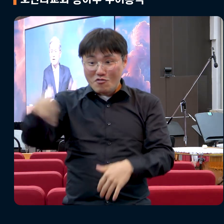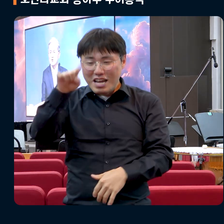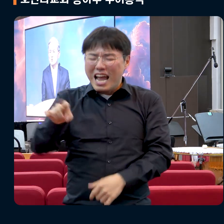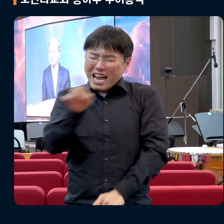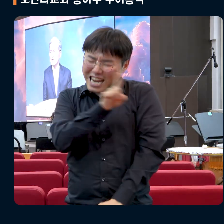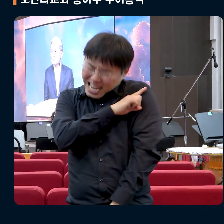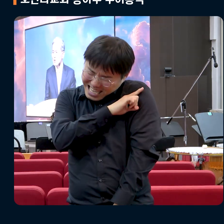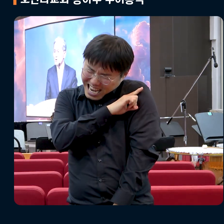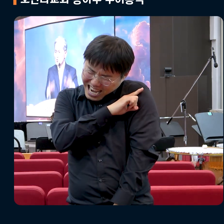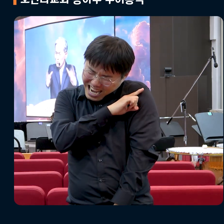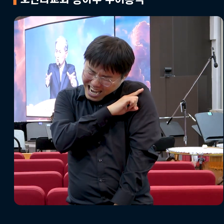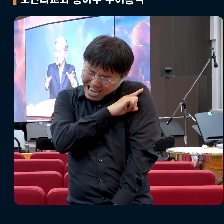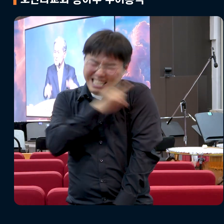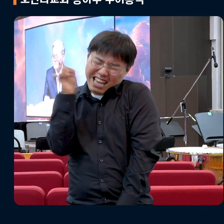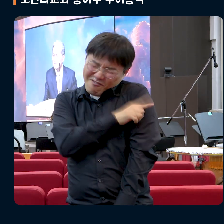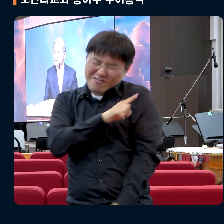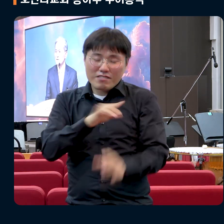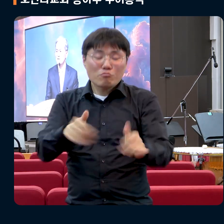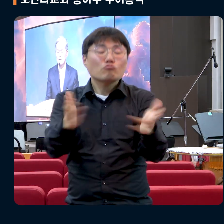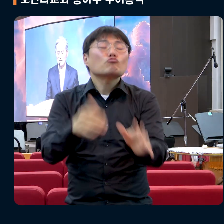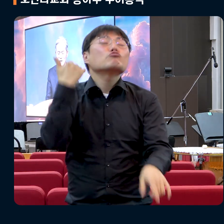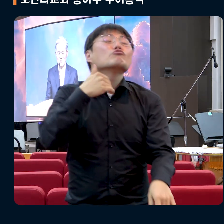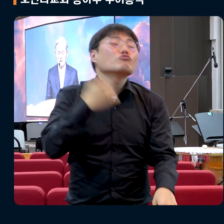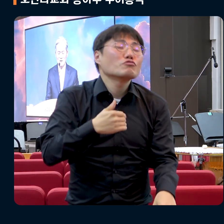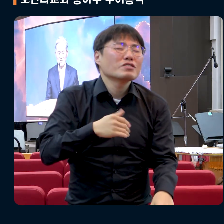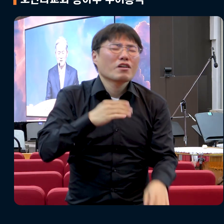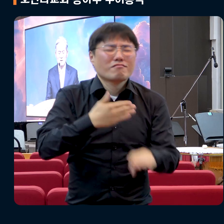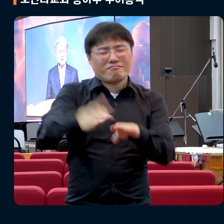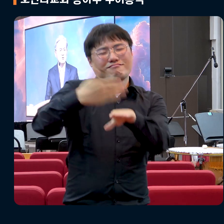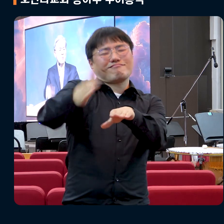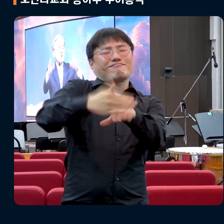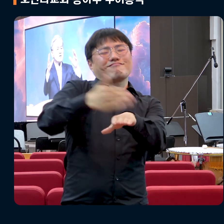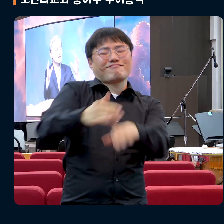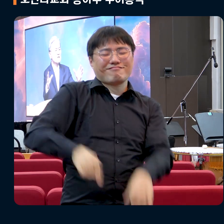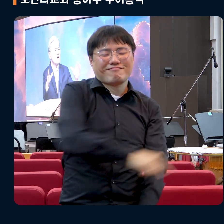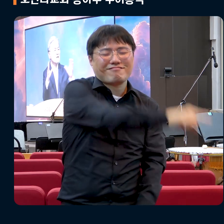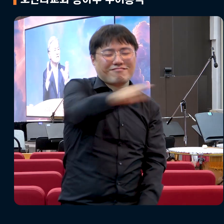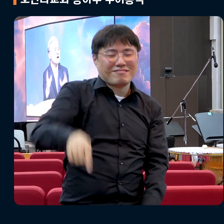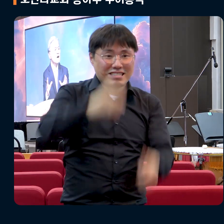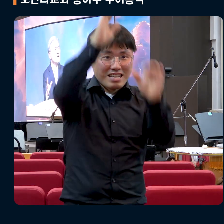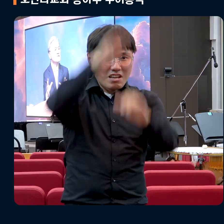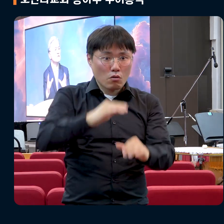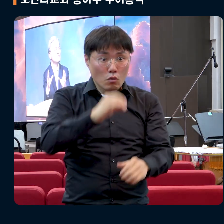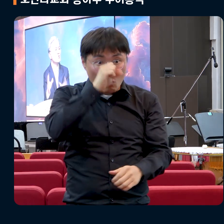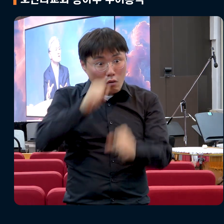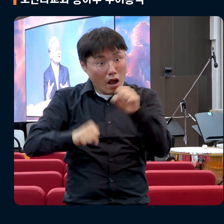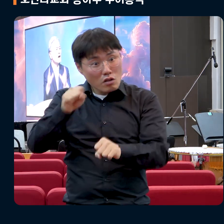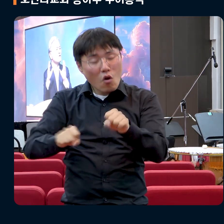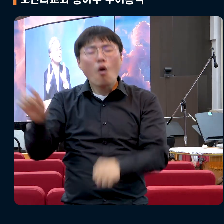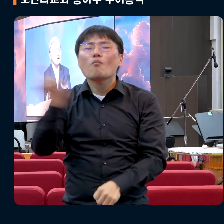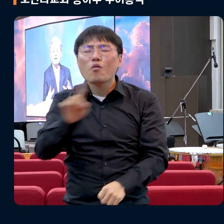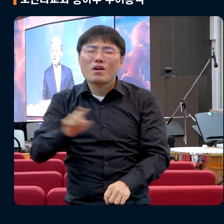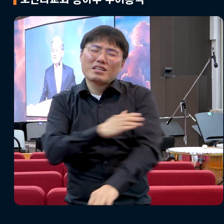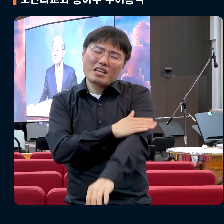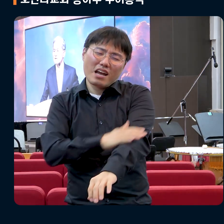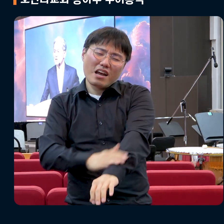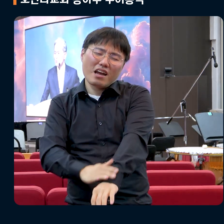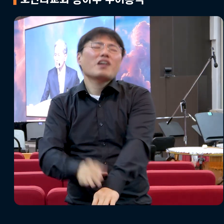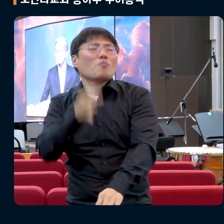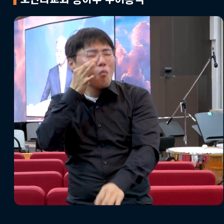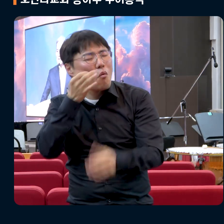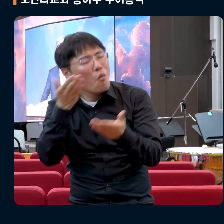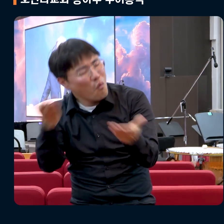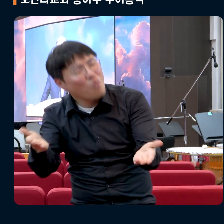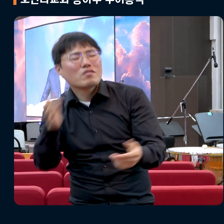가운데 가장 세상적인 존재가 뭐예요? 조폭들 아니에요. 이 조폭 이야기가 착한 행실이 무엇인지를 아주